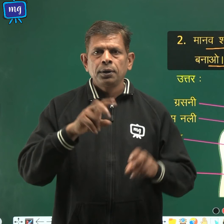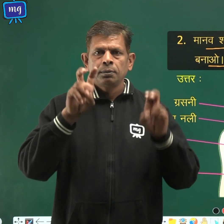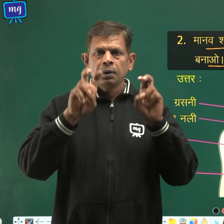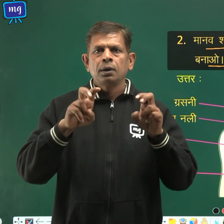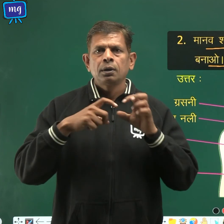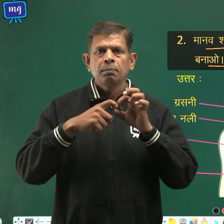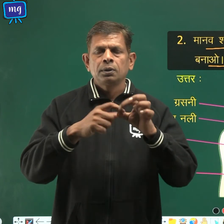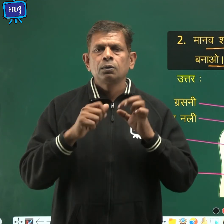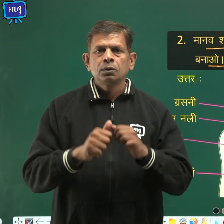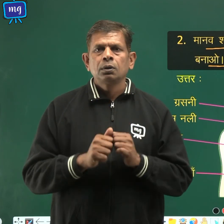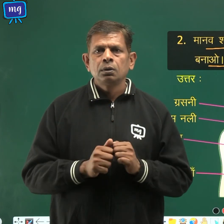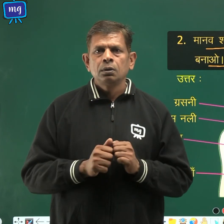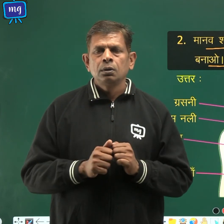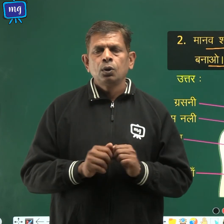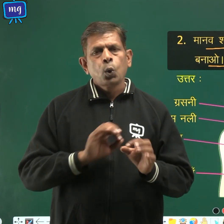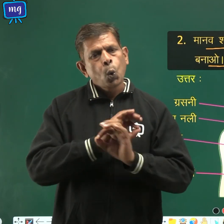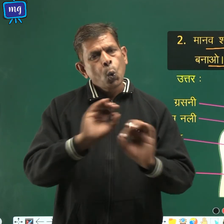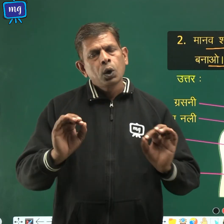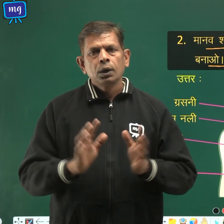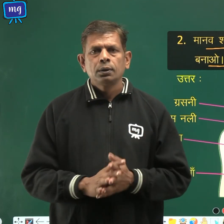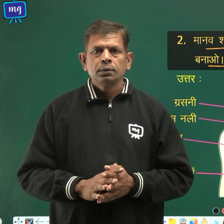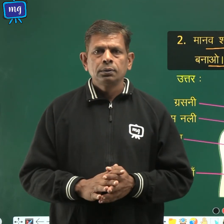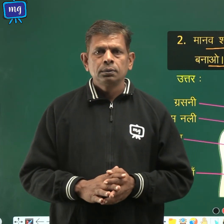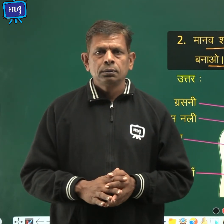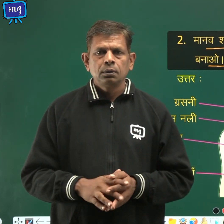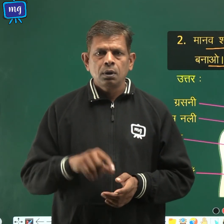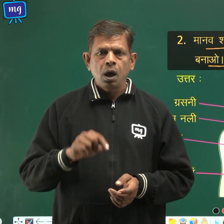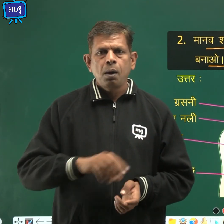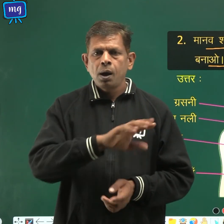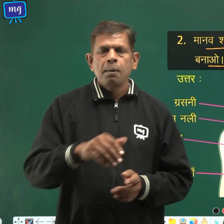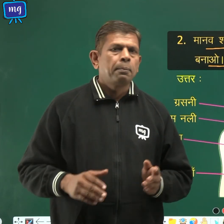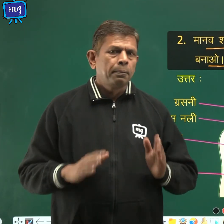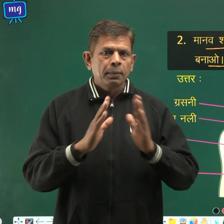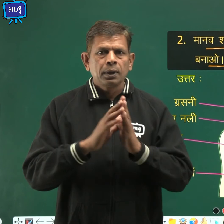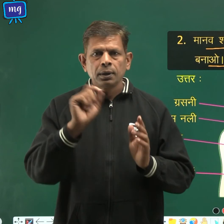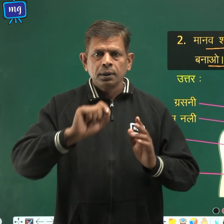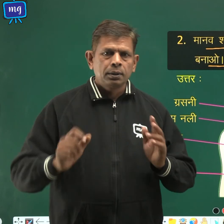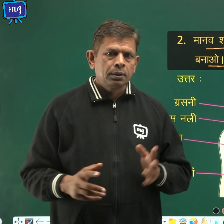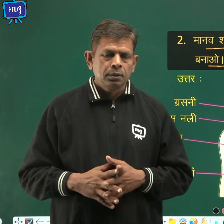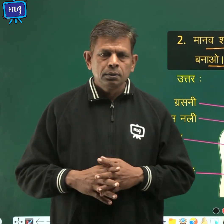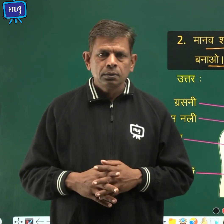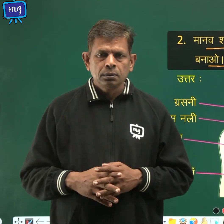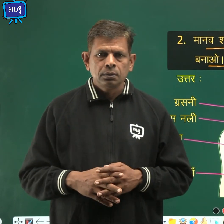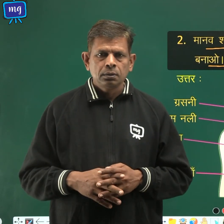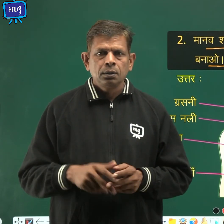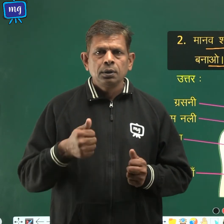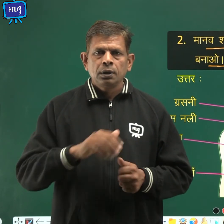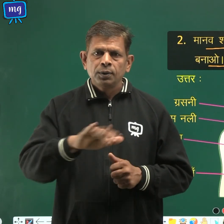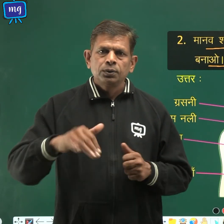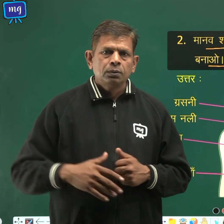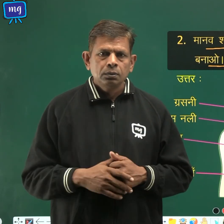उत्तर पूरे कर लिए हैं, अब आप गृह कार्य करेंगे। ठीक है